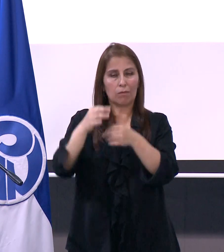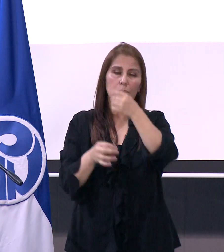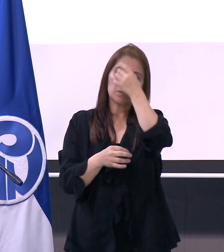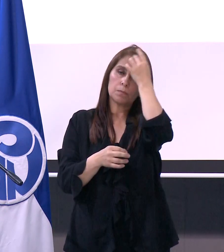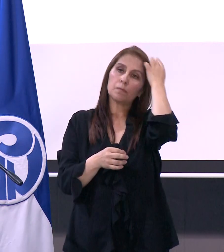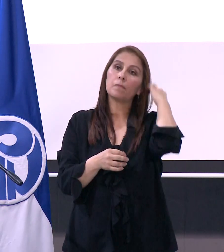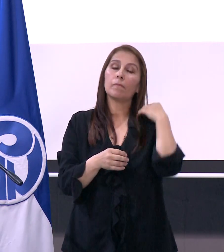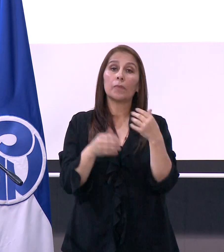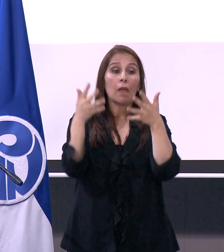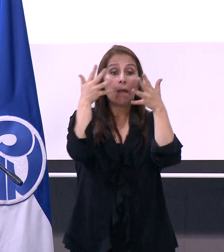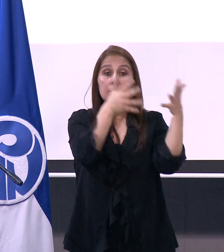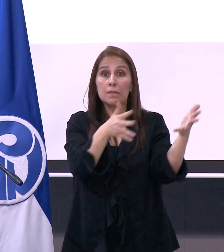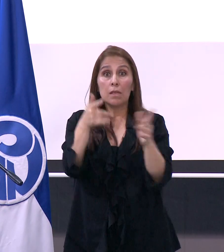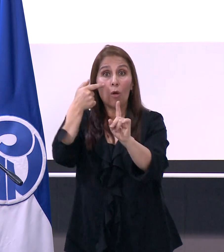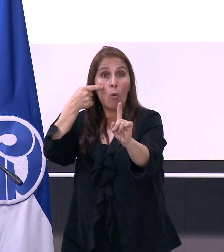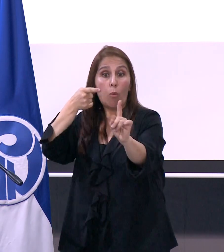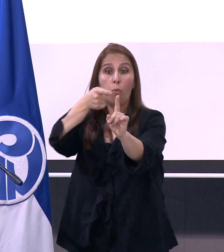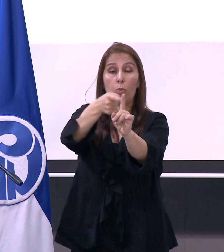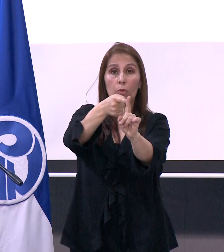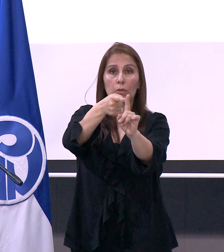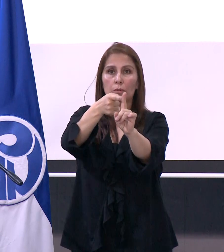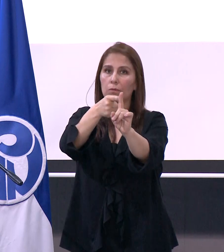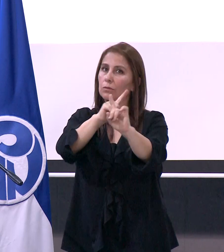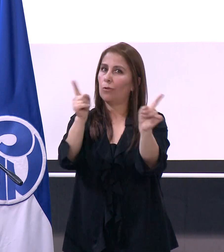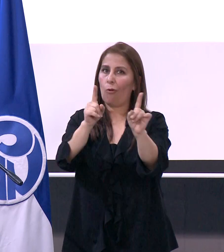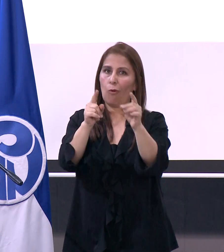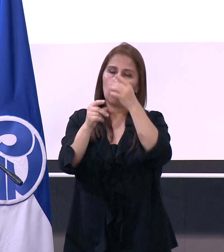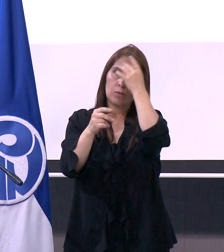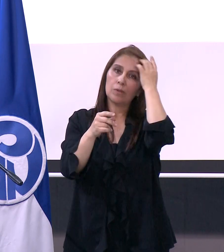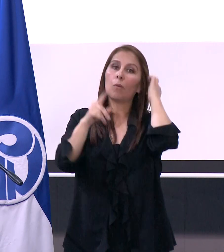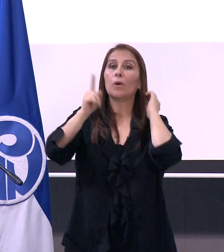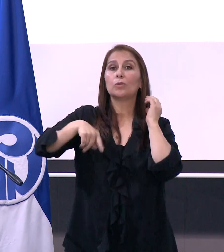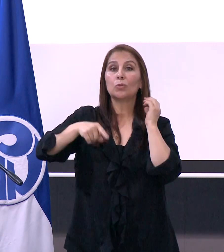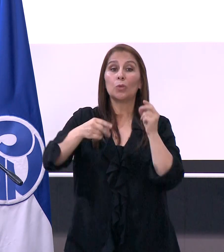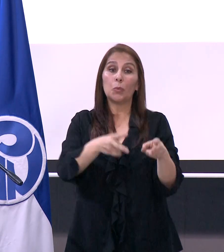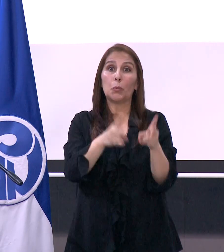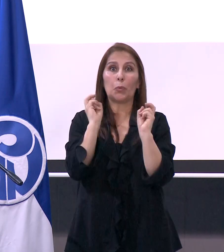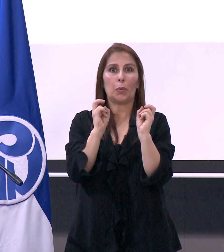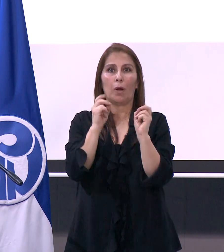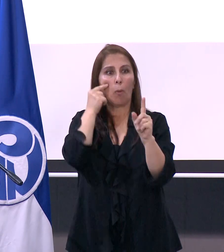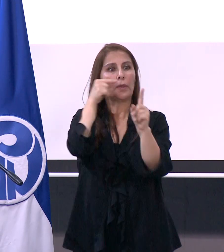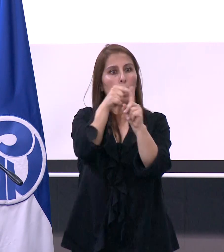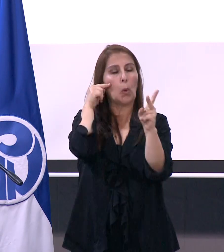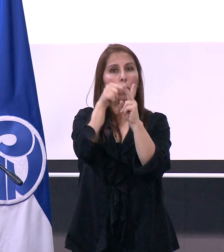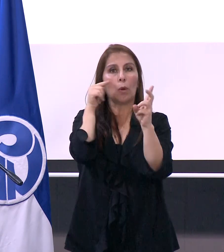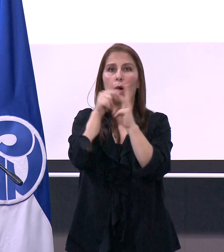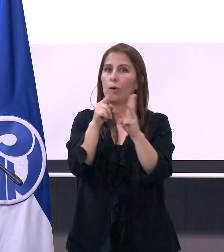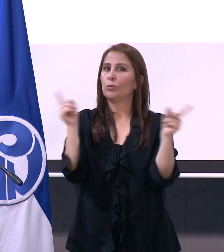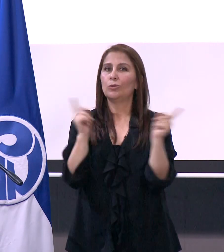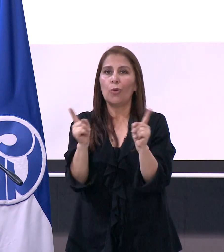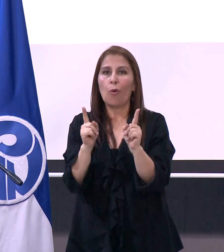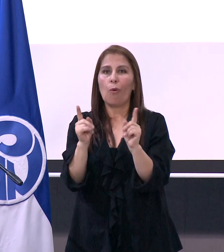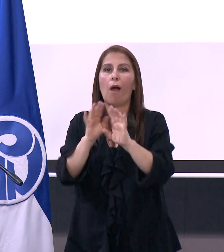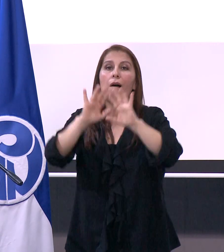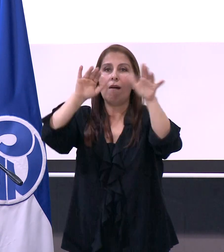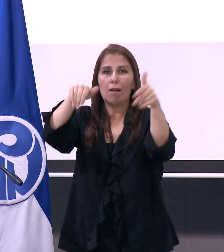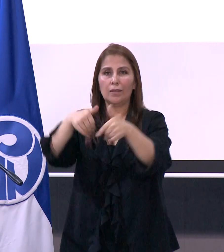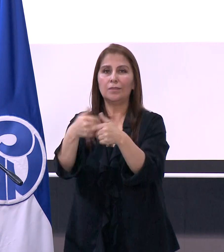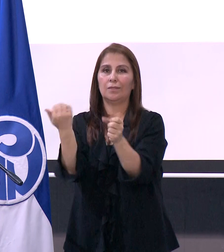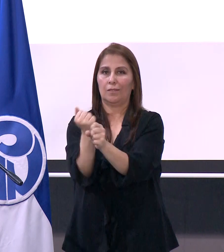enseñanza no sería objetiva como en la escuela nueva sino por objetivos que guían el aprendizaje